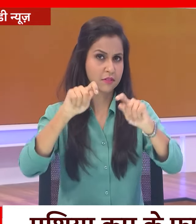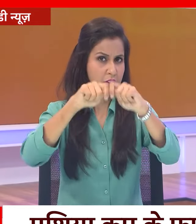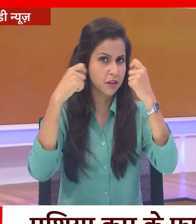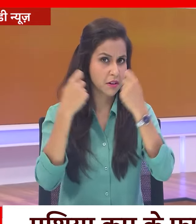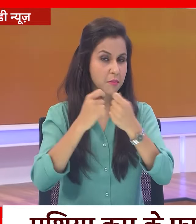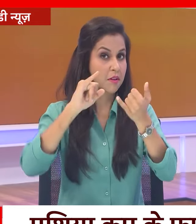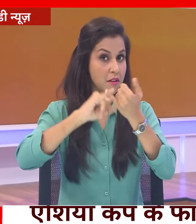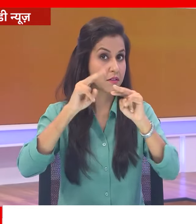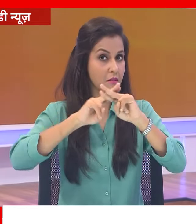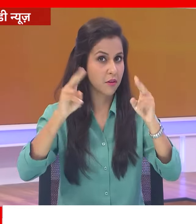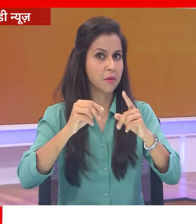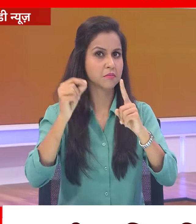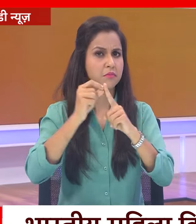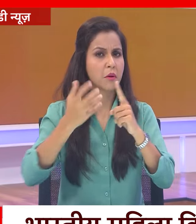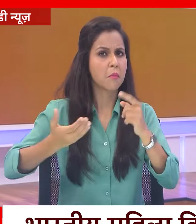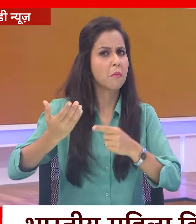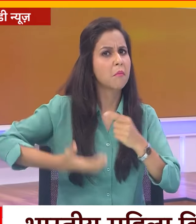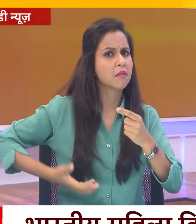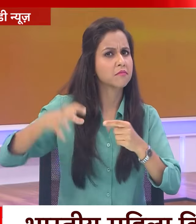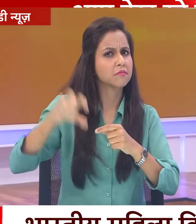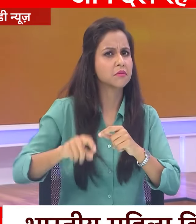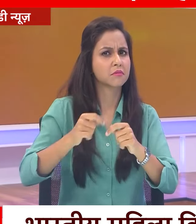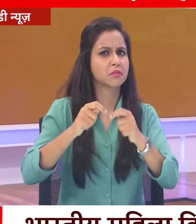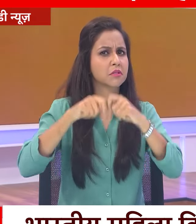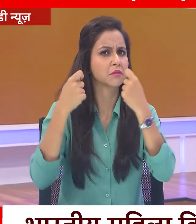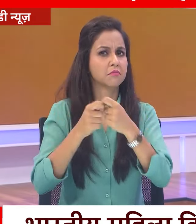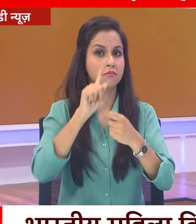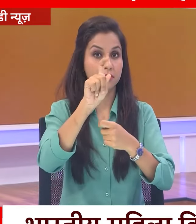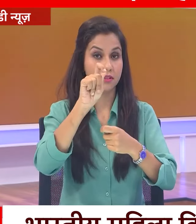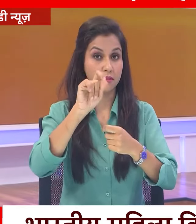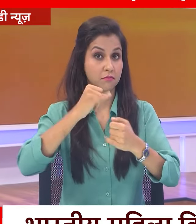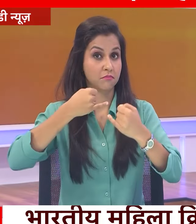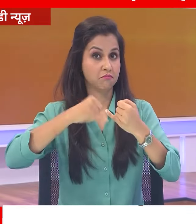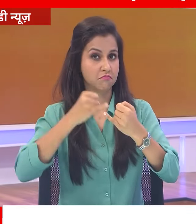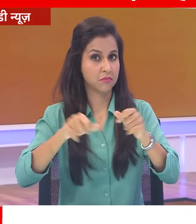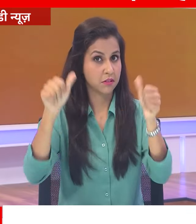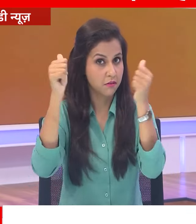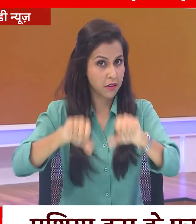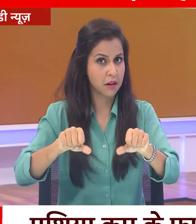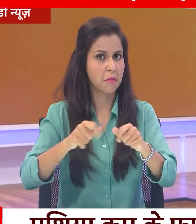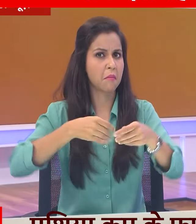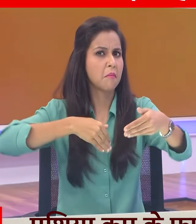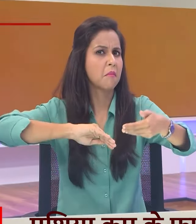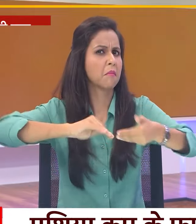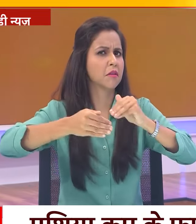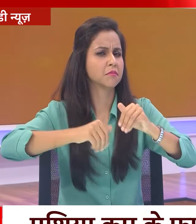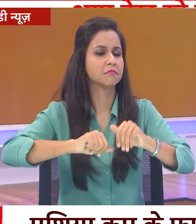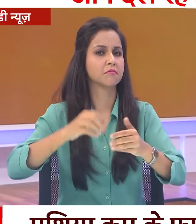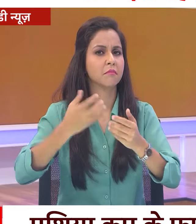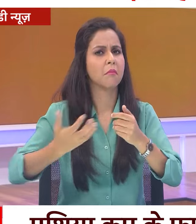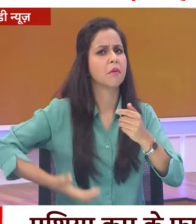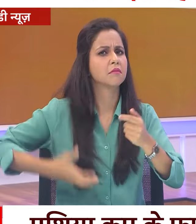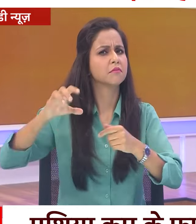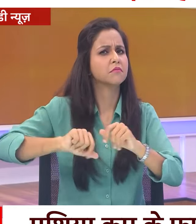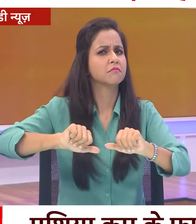सेमीफाइनल मुकाबले में बांग्लादेश की टीम को 10 विकेट से हरा दिया। मैच में बांग्लादेश की टीम ने टॉस जीता और